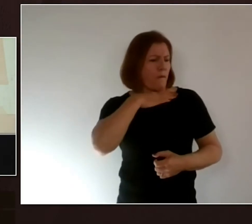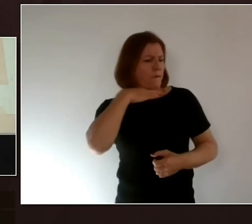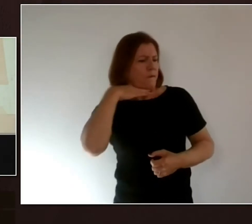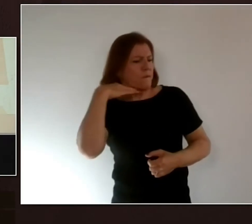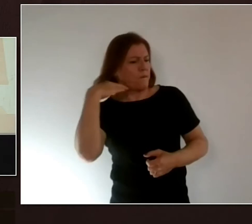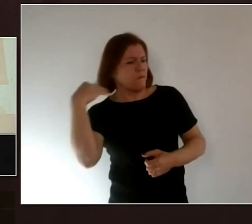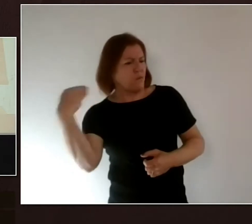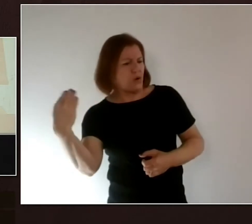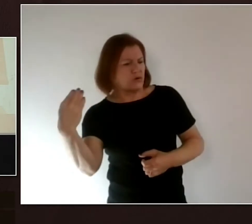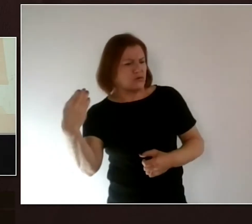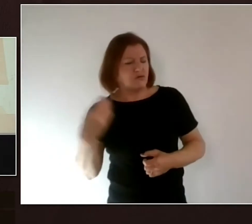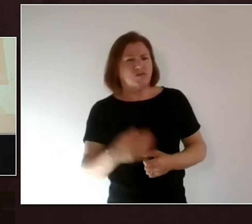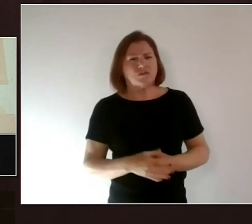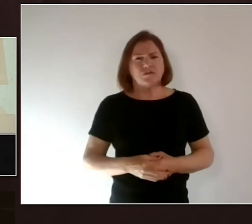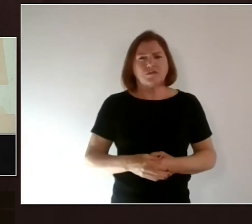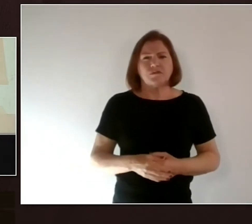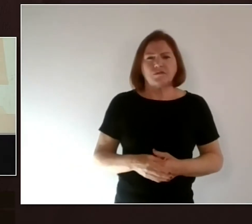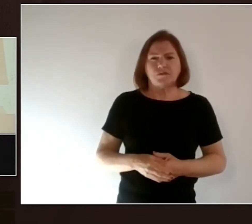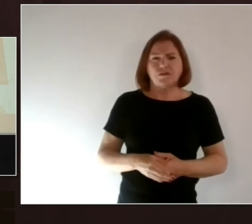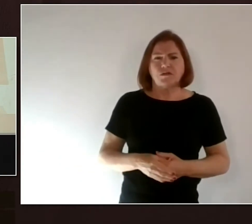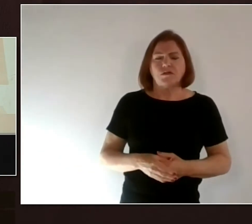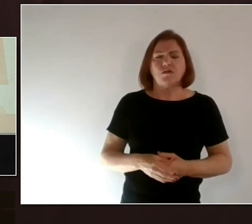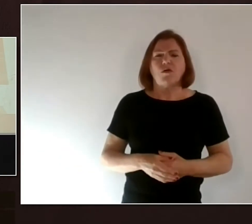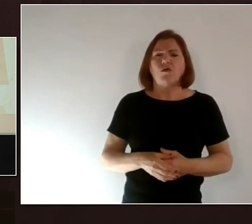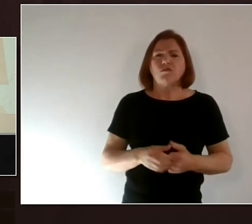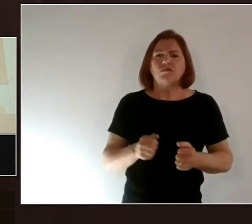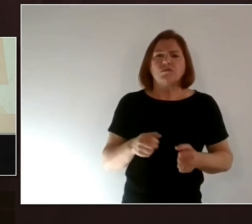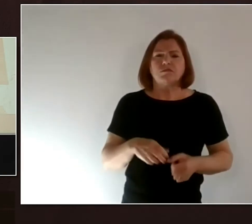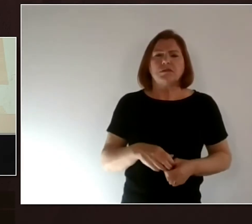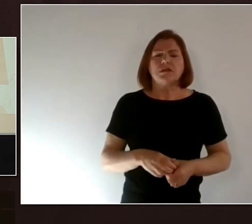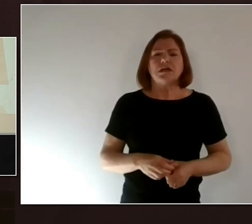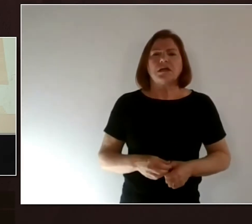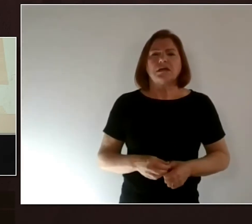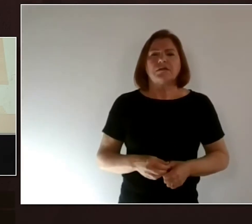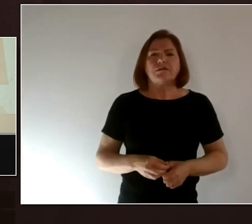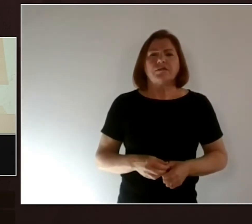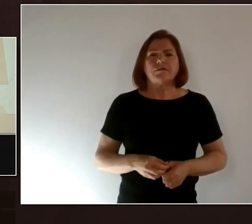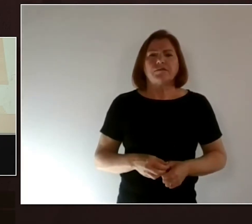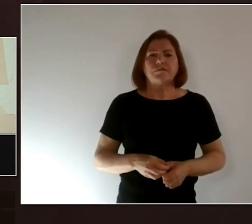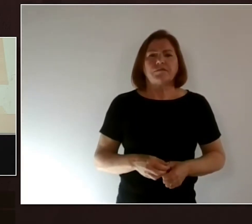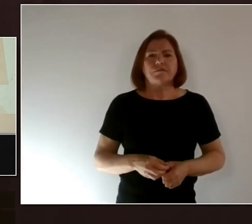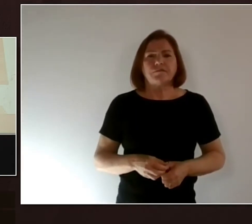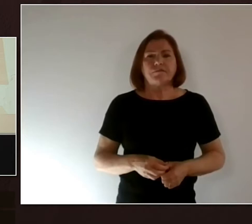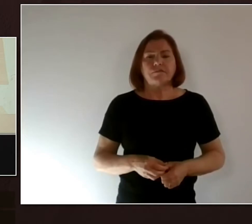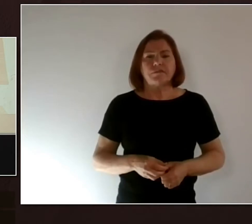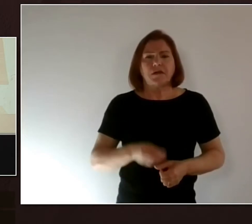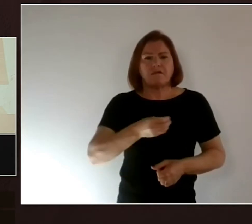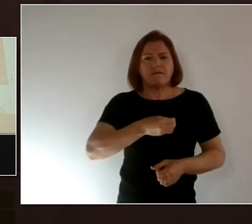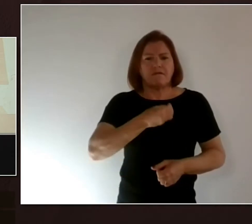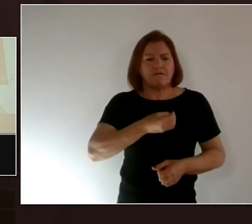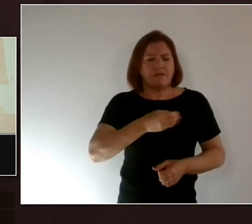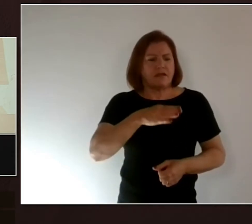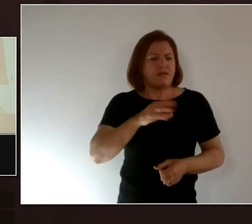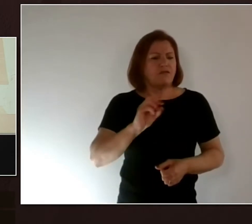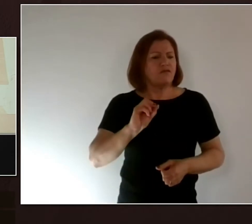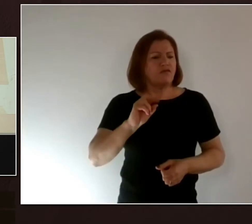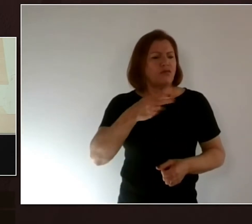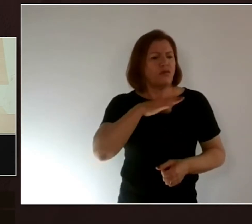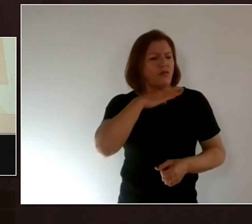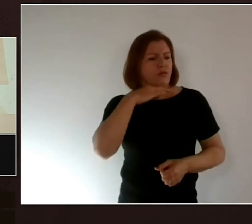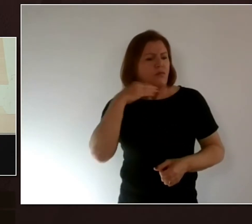no corpo, ou ausentes do corpo, tá? Vivos ou mortos, nós devemos agradar